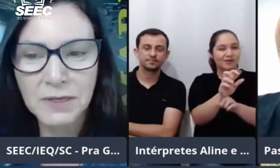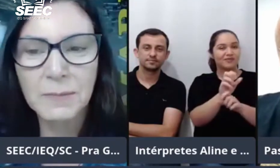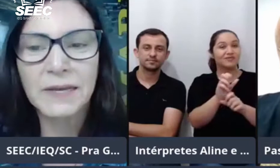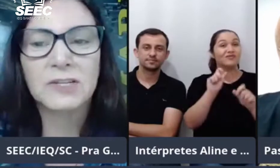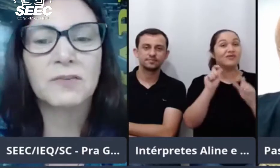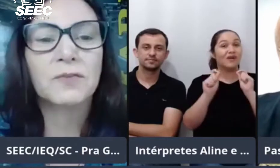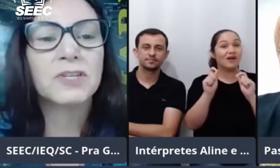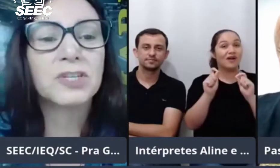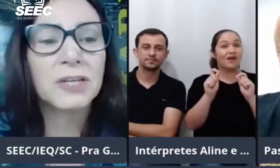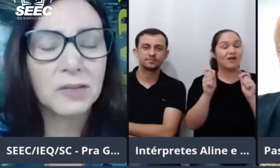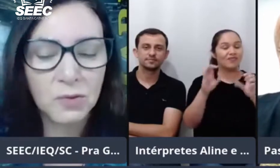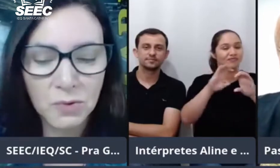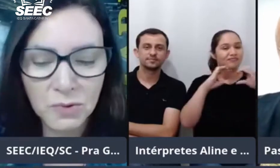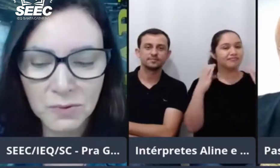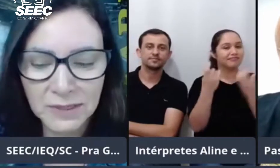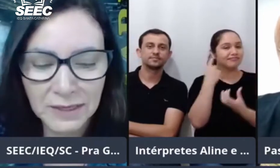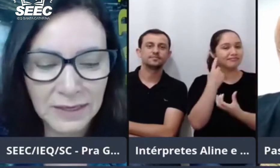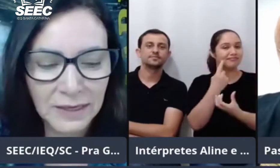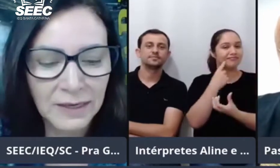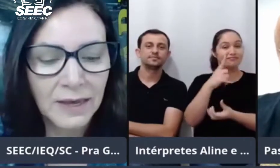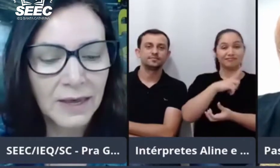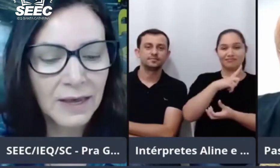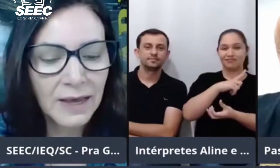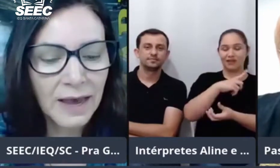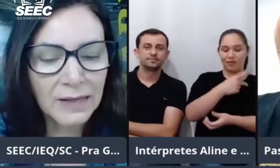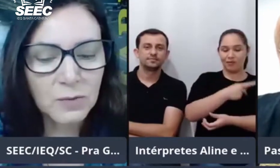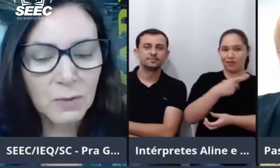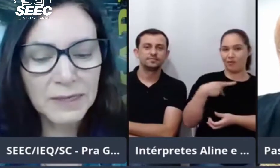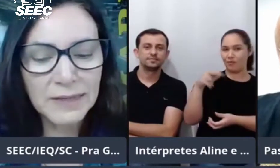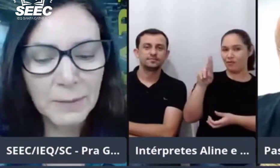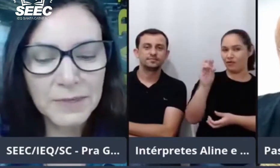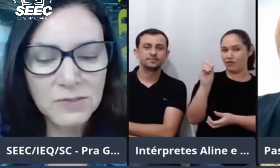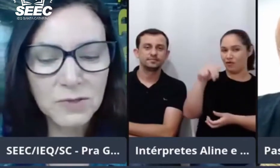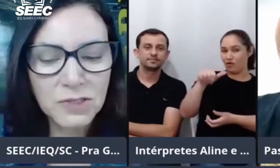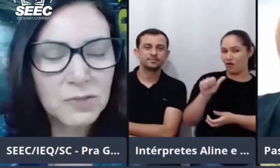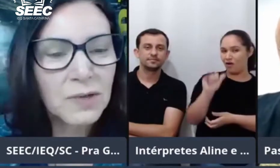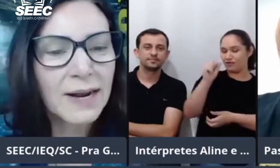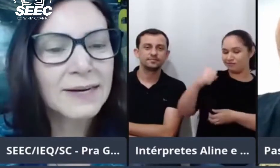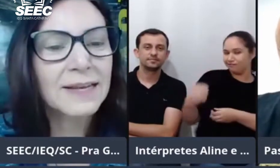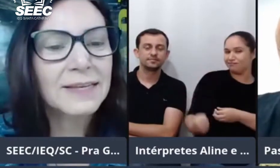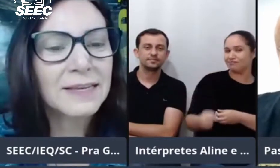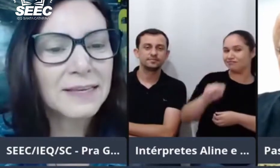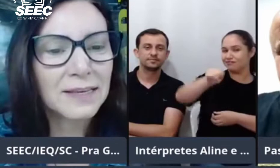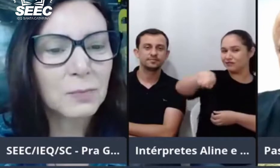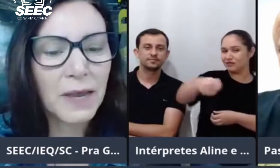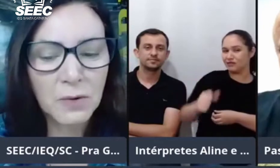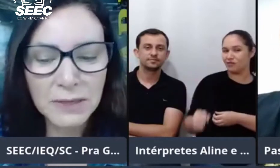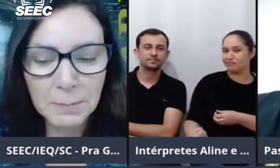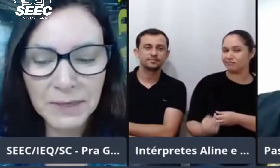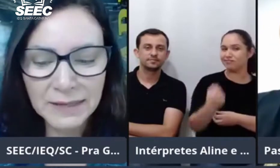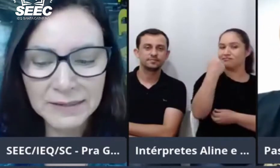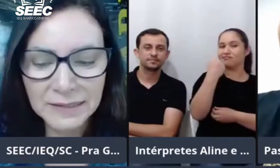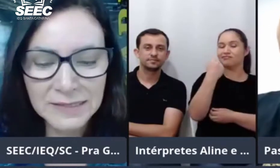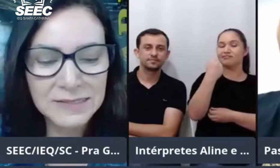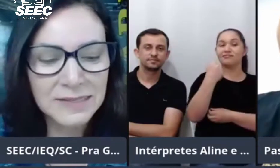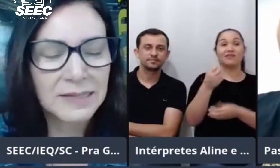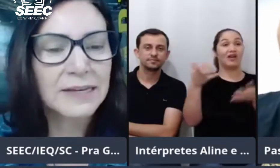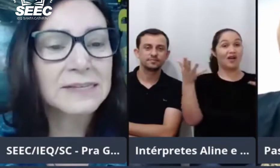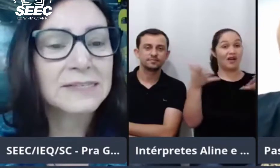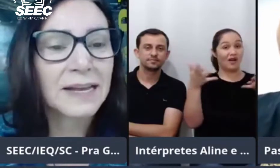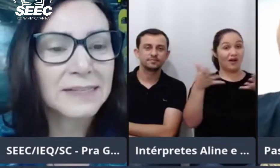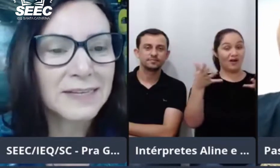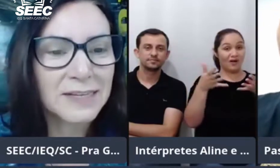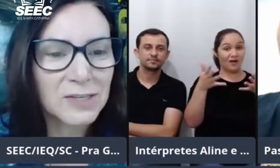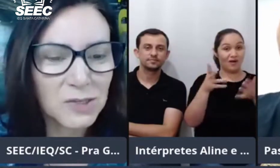Escola Bíblica, já foi diretor do ITQ. Atualmente ele é pastor titular da IEQ do bairro Imperatriz,